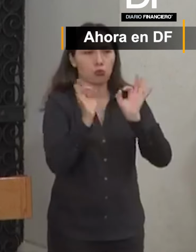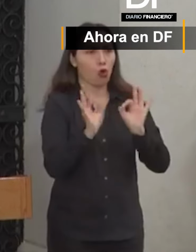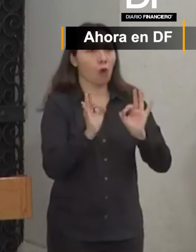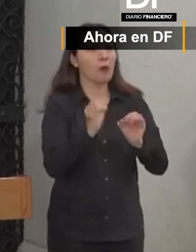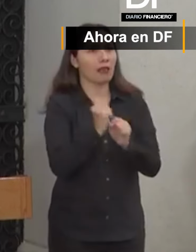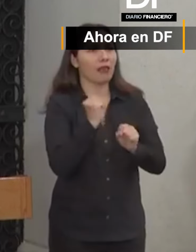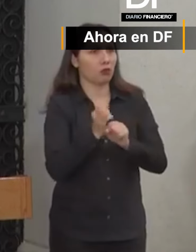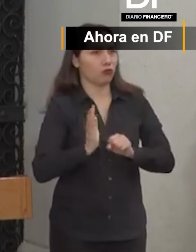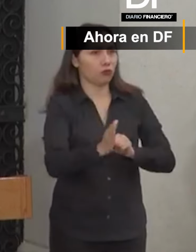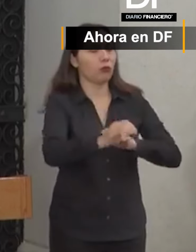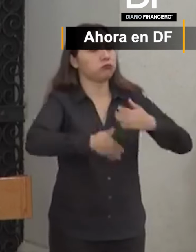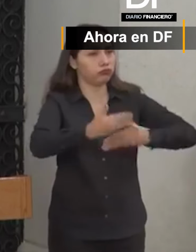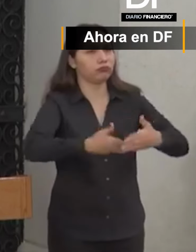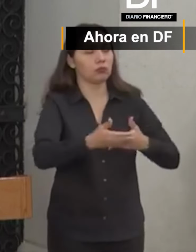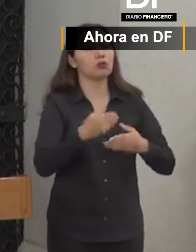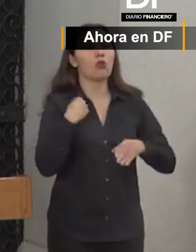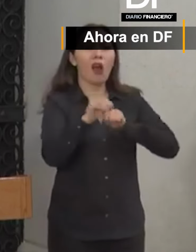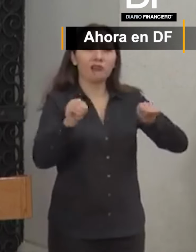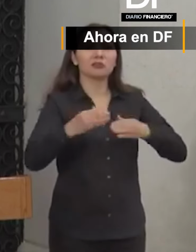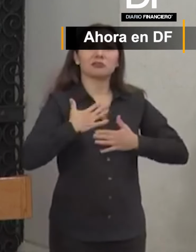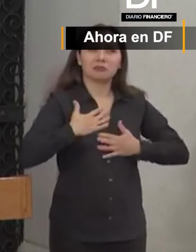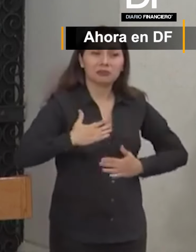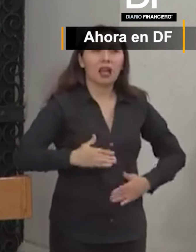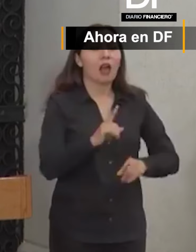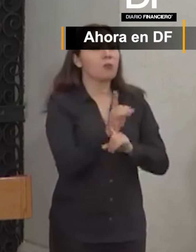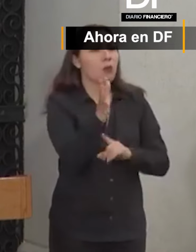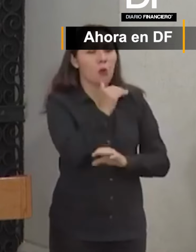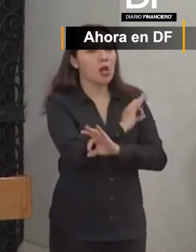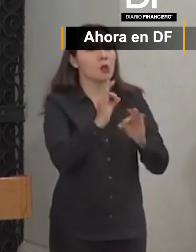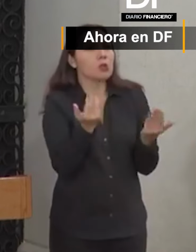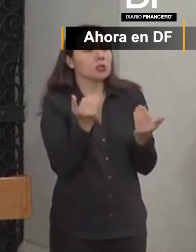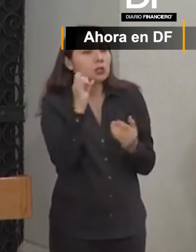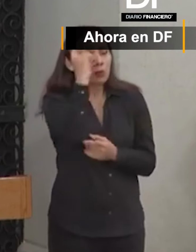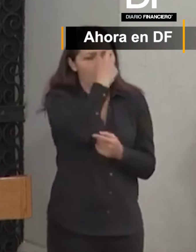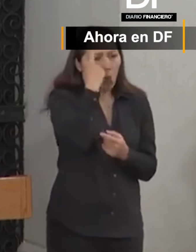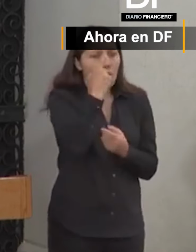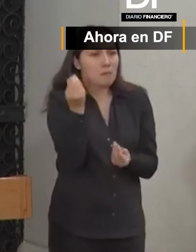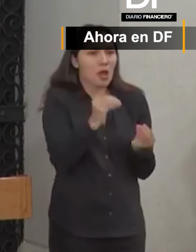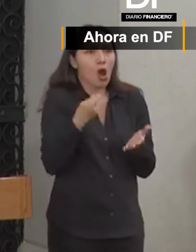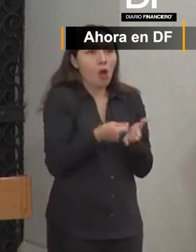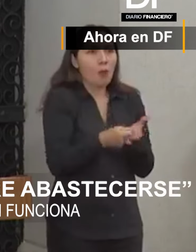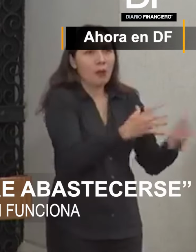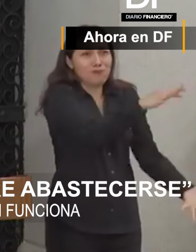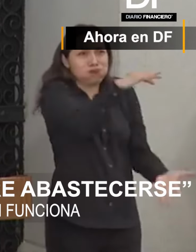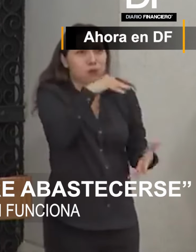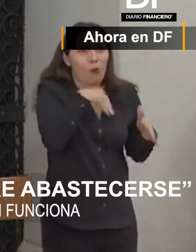normalidad. Y por tanto llamo a la calma y que no hay ninguna necesidad de